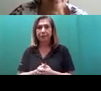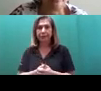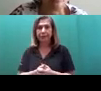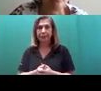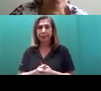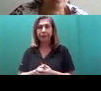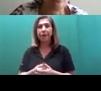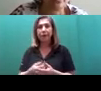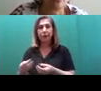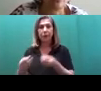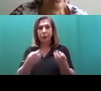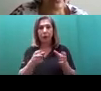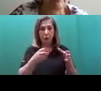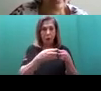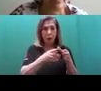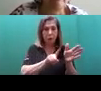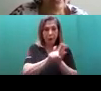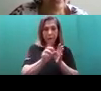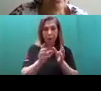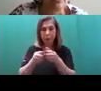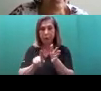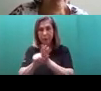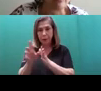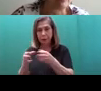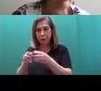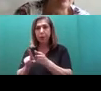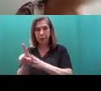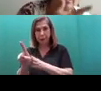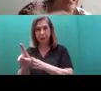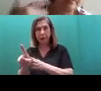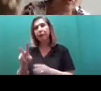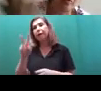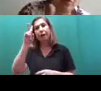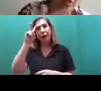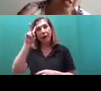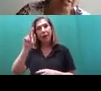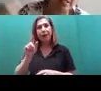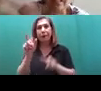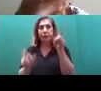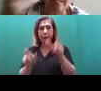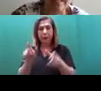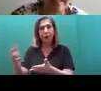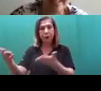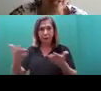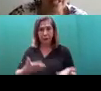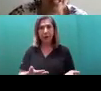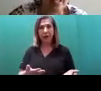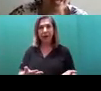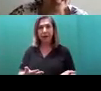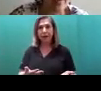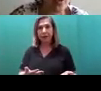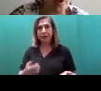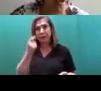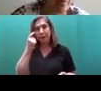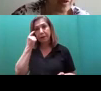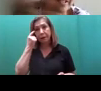encaminhar, né, organizar os blocos de questões, encaminhar. E lembrando também que as pessoas convidadas aqui nessa